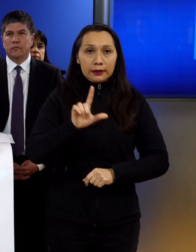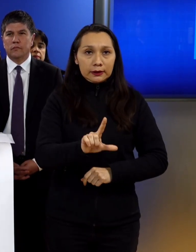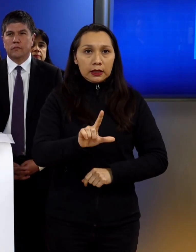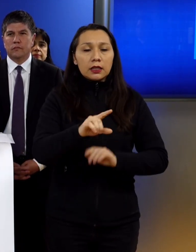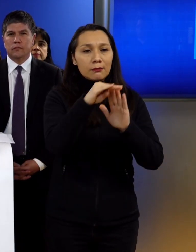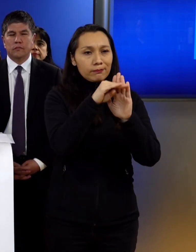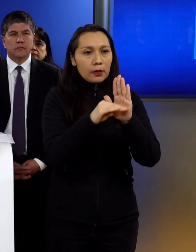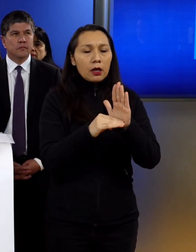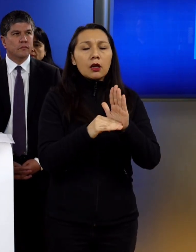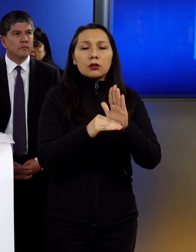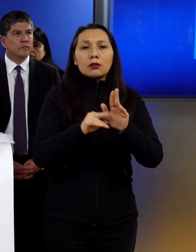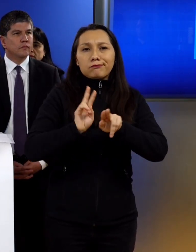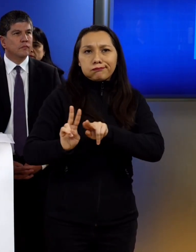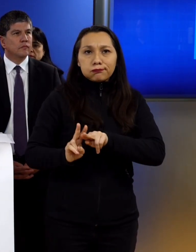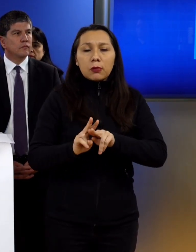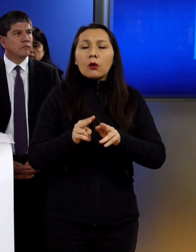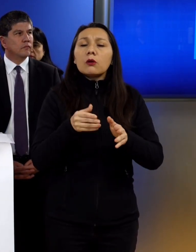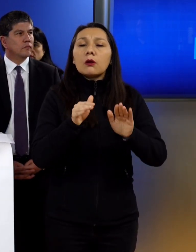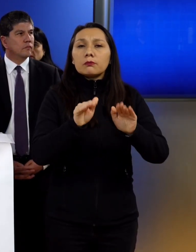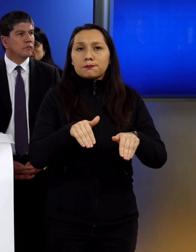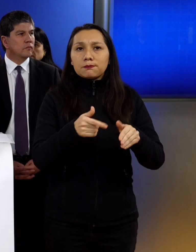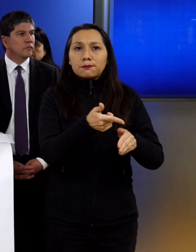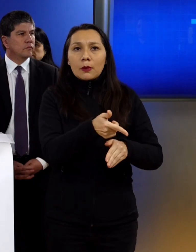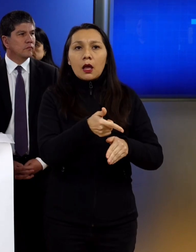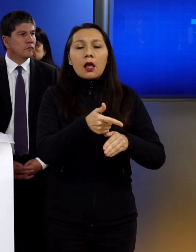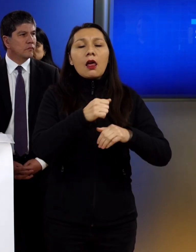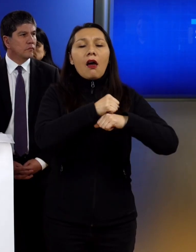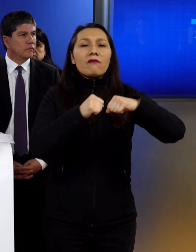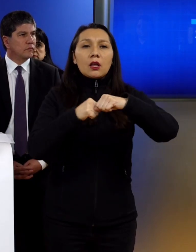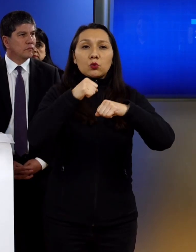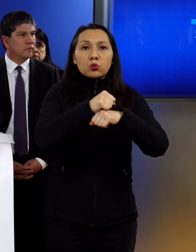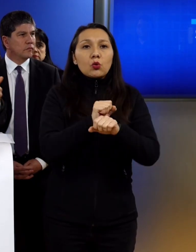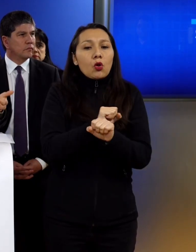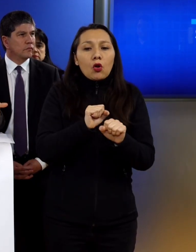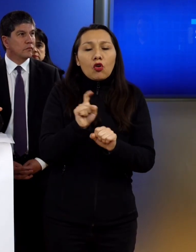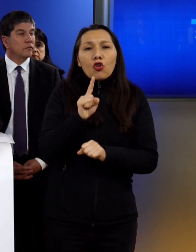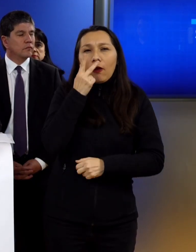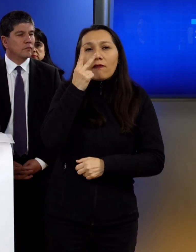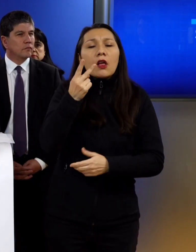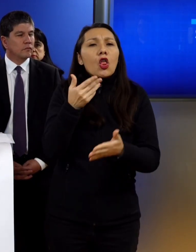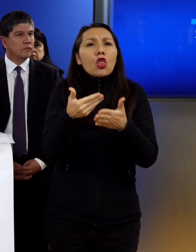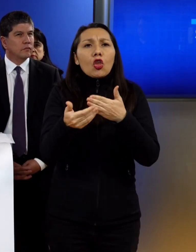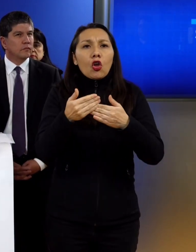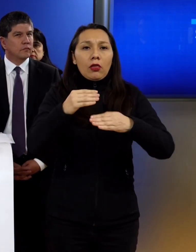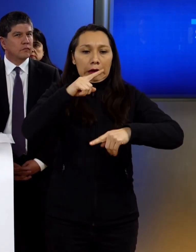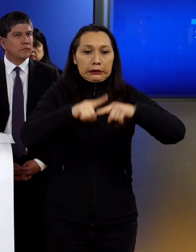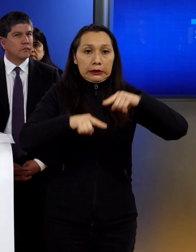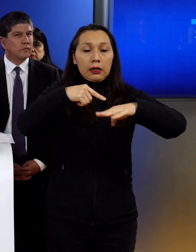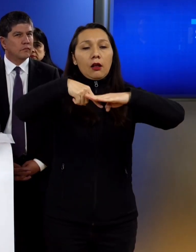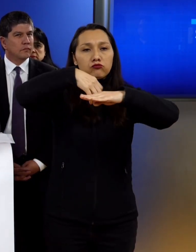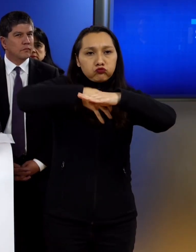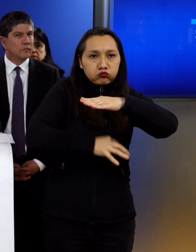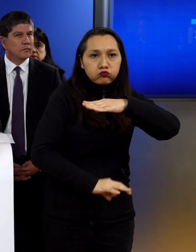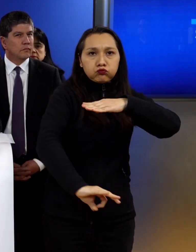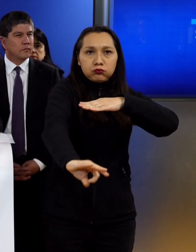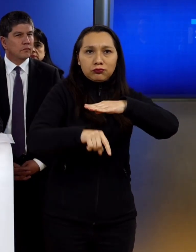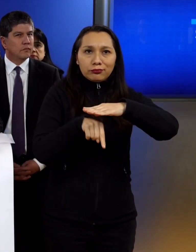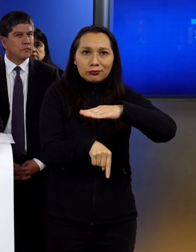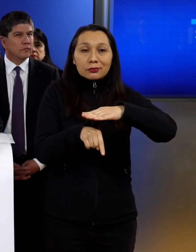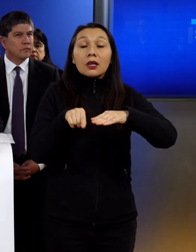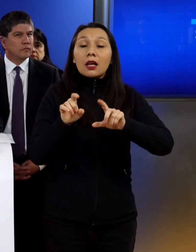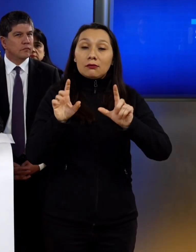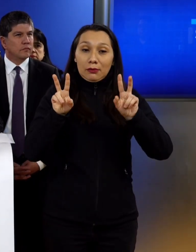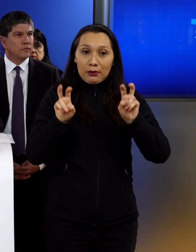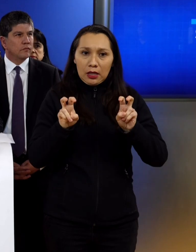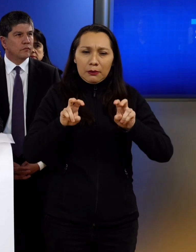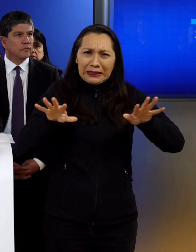757 medidas de este tipo en la infraestructura que no es visible, por ejemplo, la que está soterrada. En conjunto,